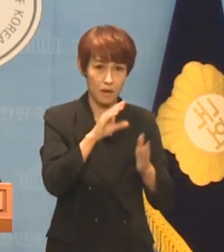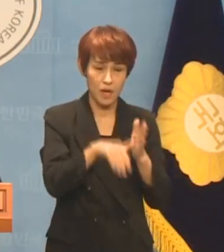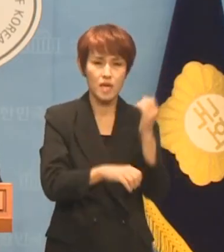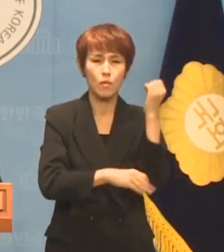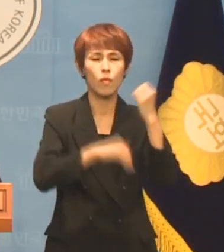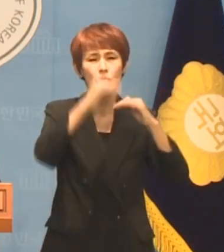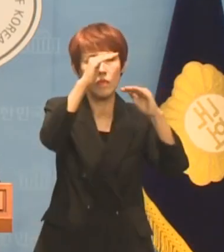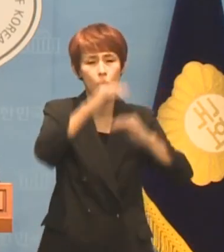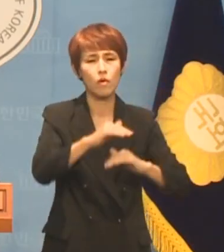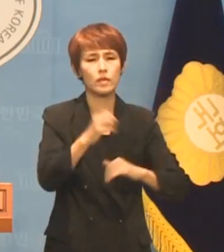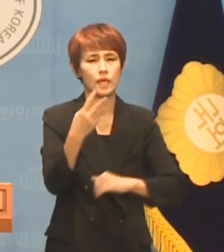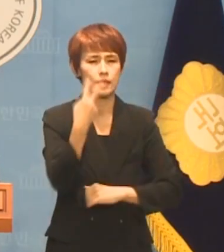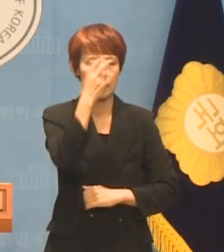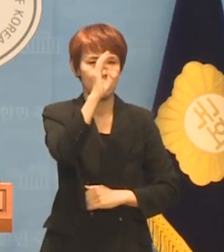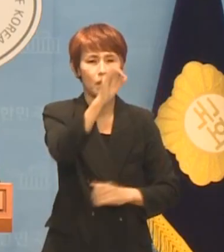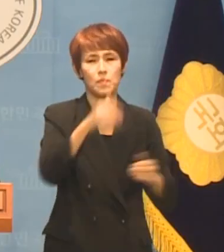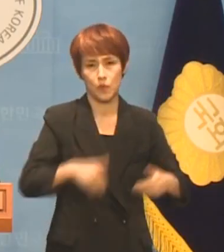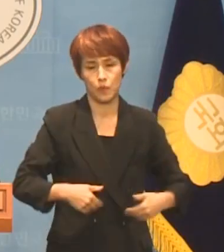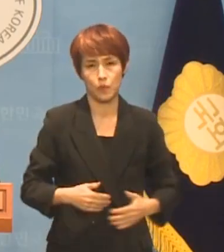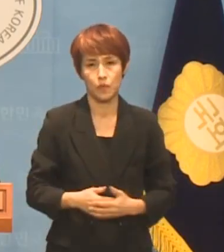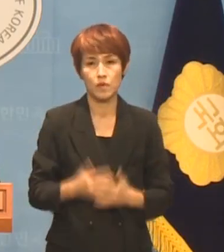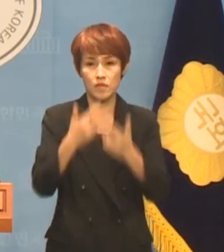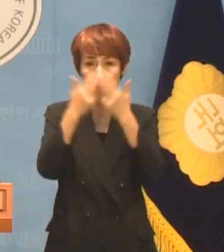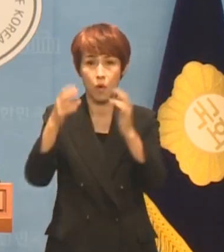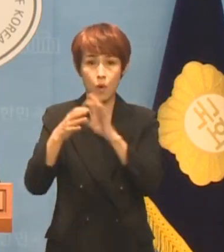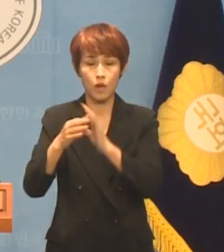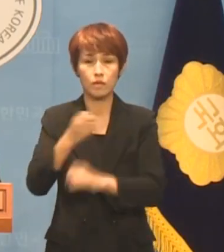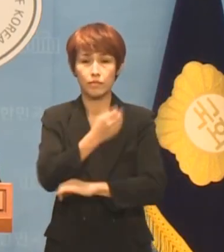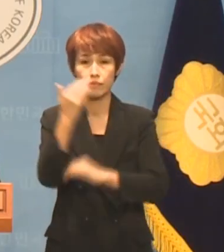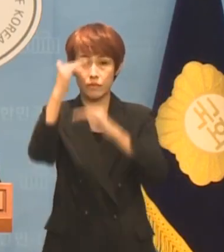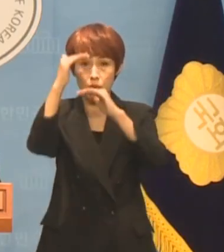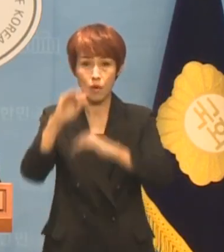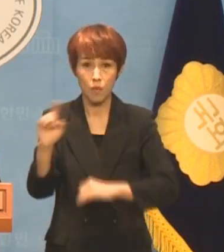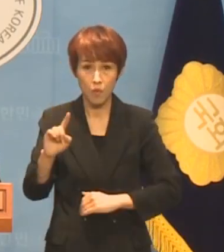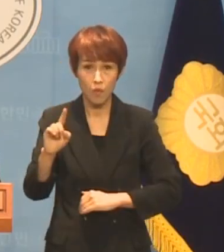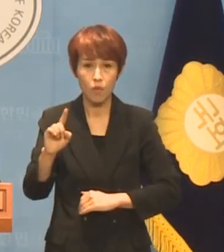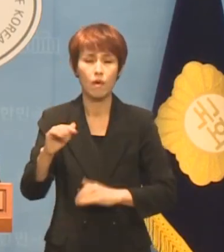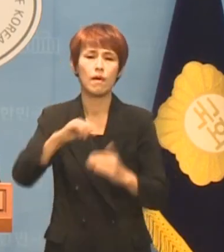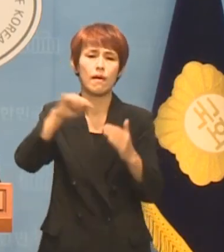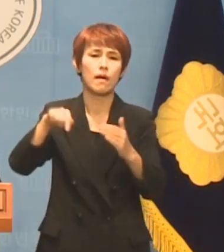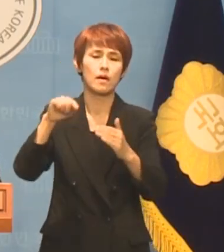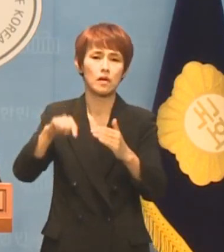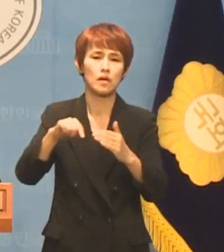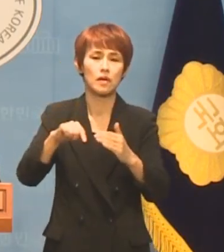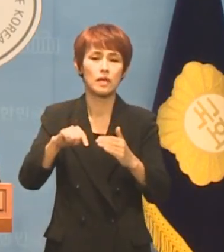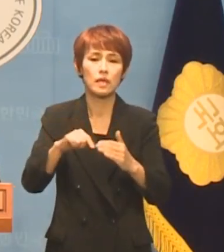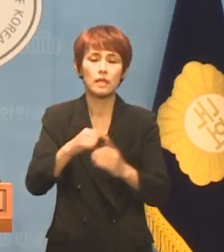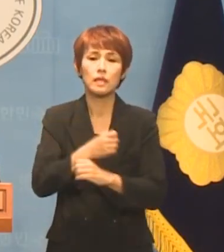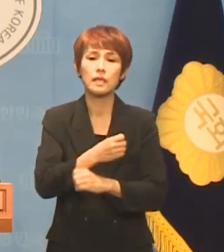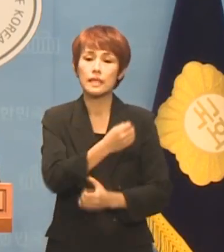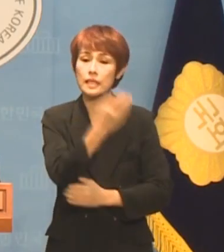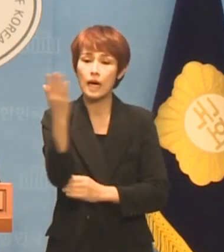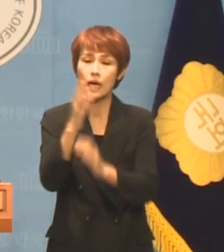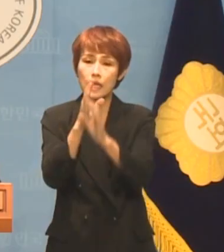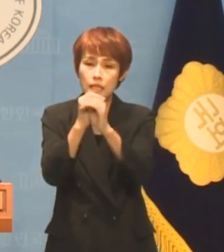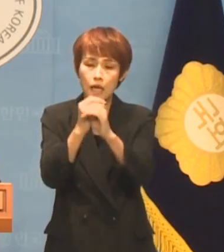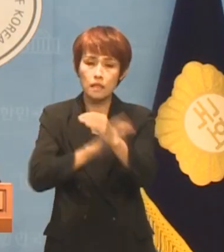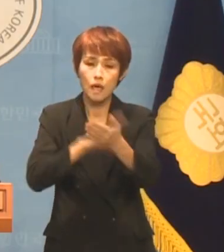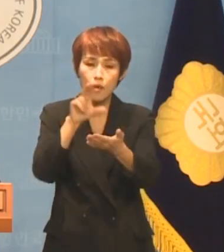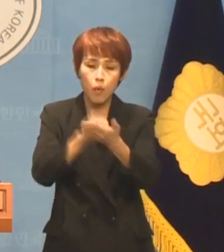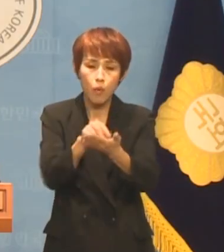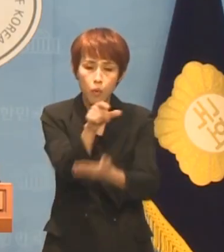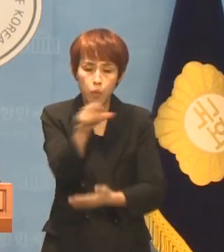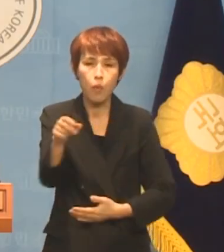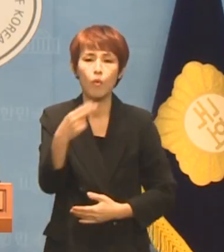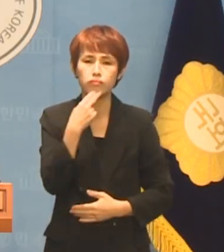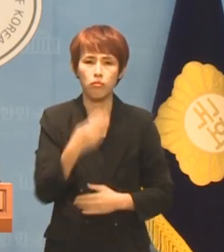관련 외신의 반응이라며 올라온 다수 기사에는 최소한의 기사 날짜와 제목조차 없어